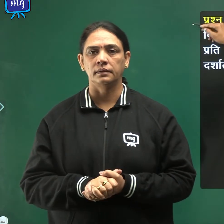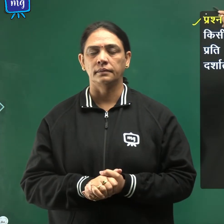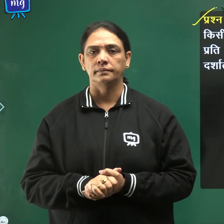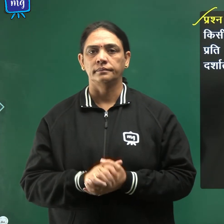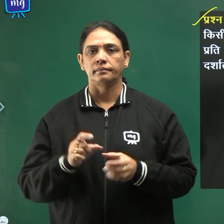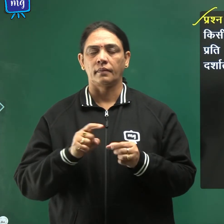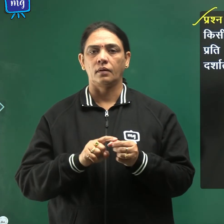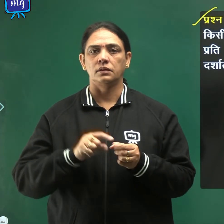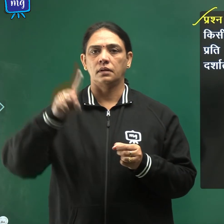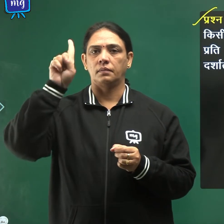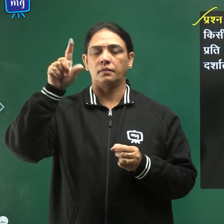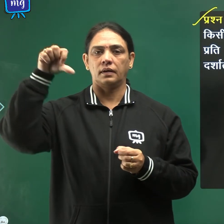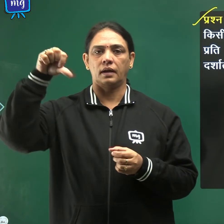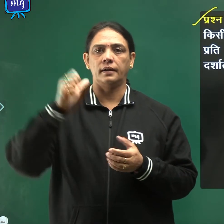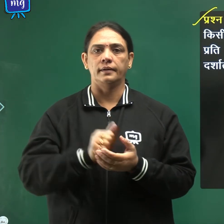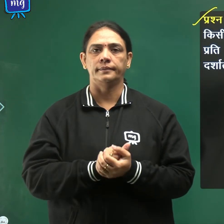प्रश्न नंबर 19,